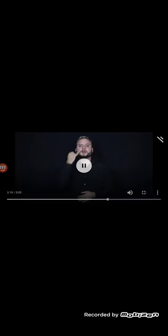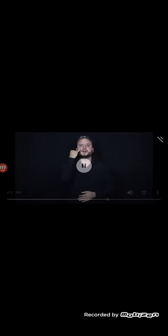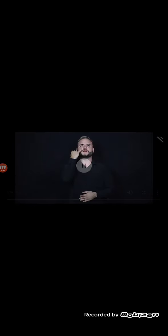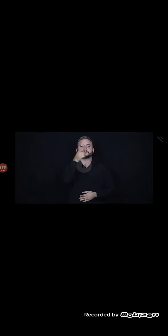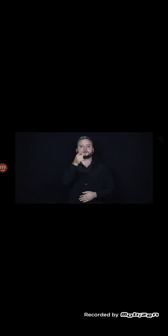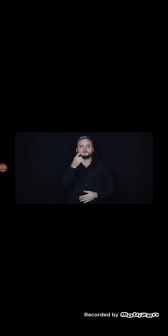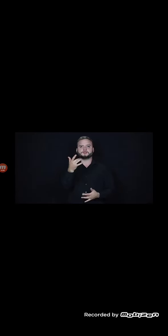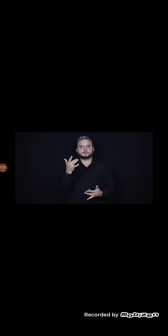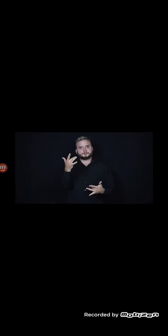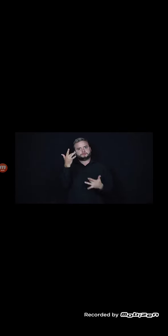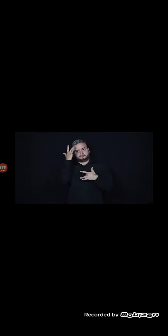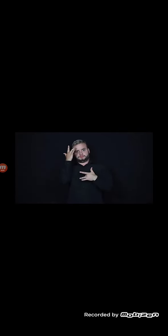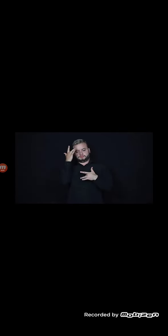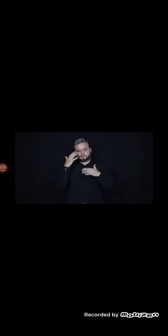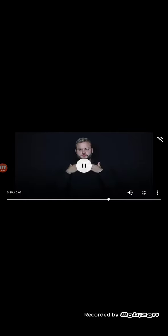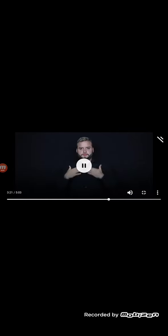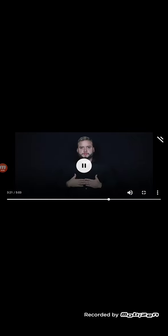क्या कर रहा हूँ